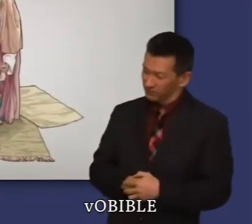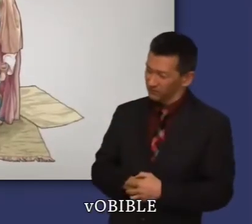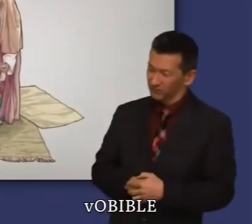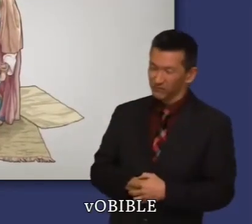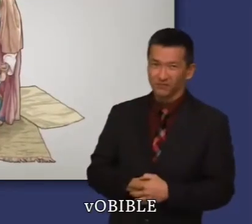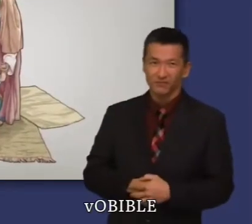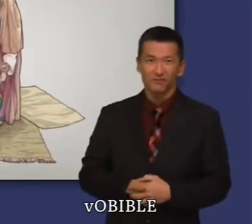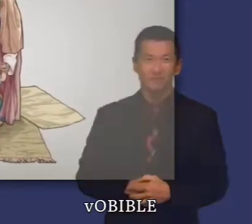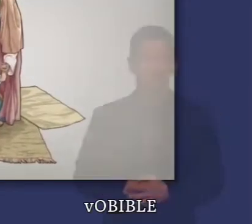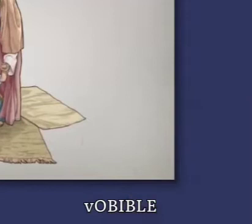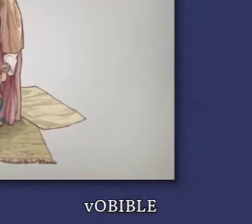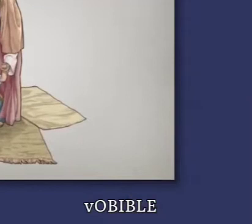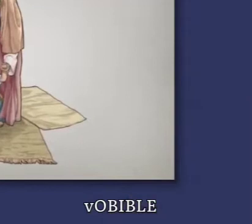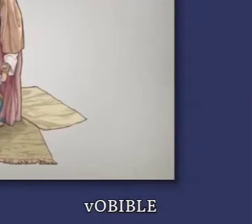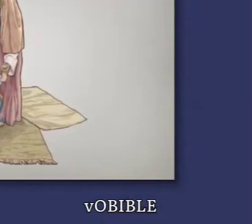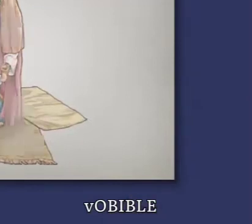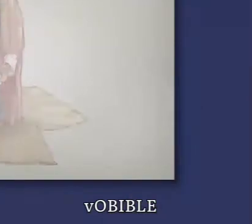tel.